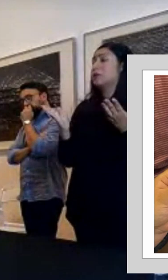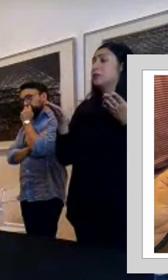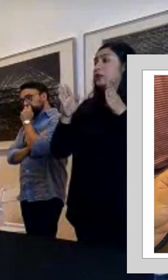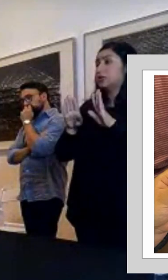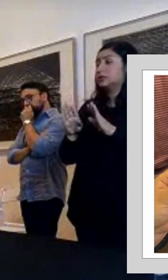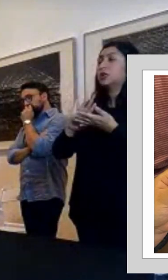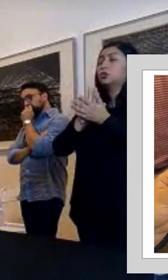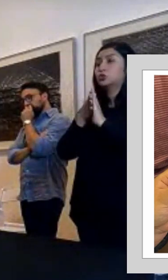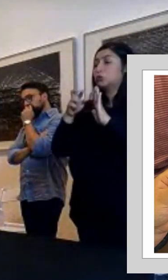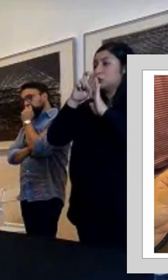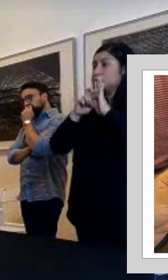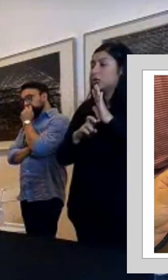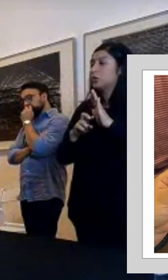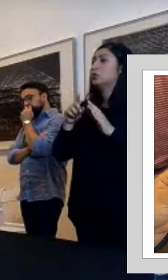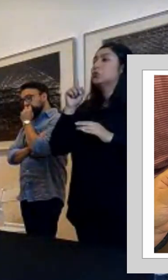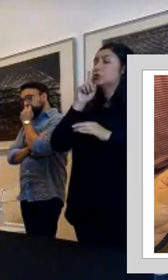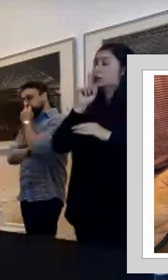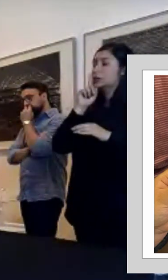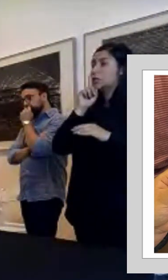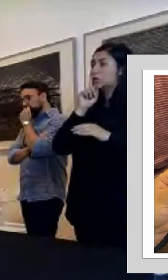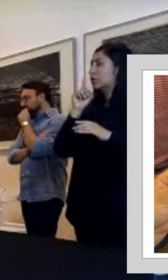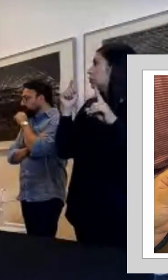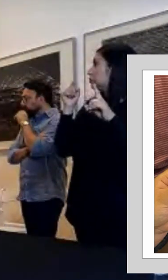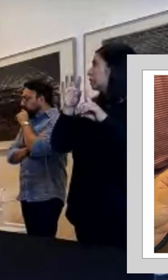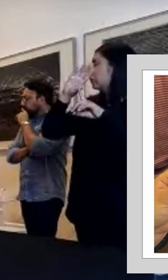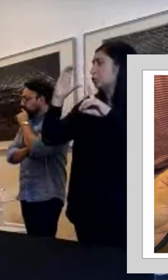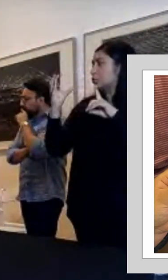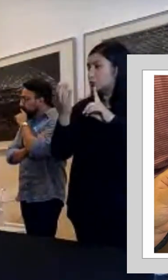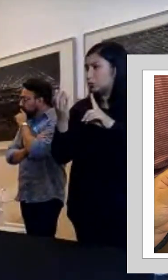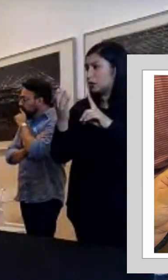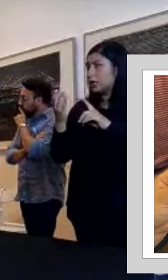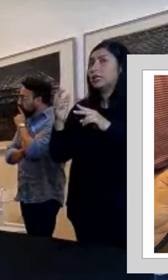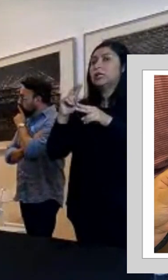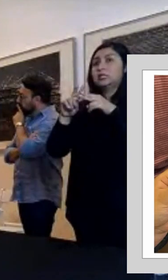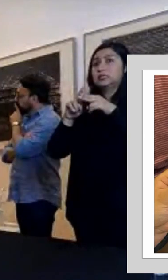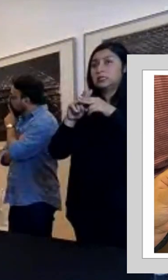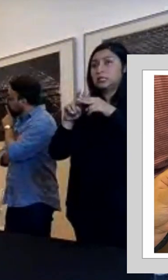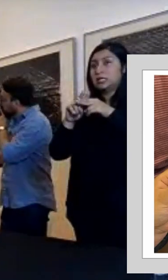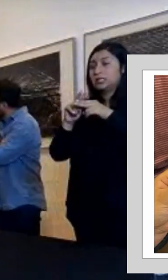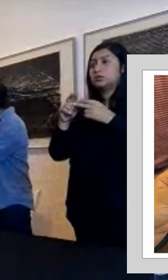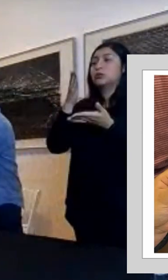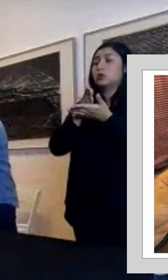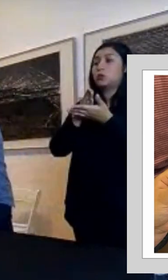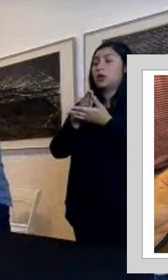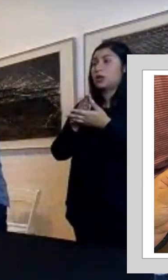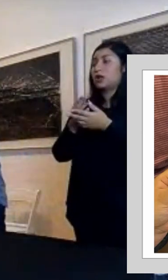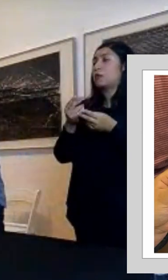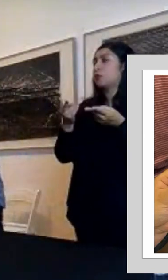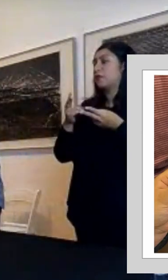retribución cultural o algo por el estilo, y esto se hizo en una escuela pública en Conchalí, donde se